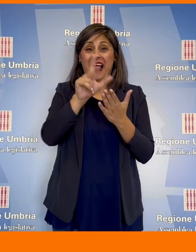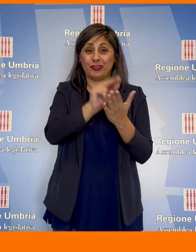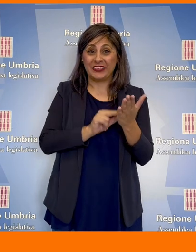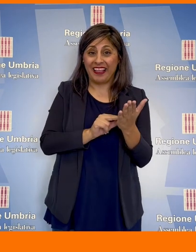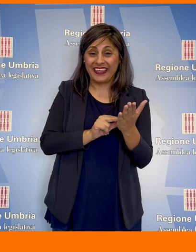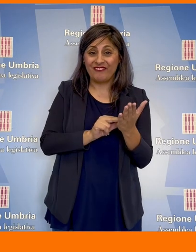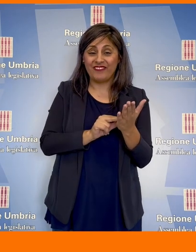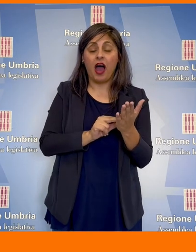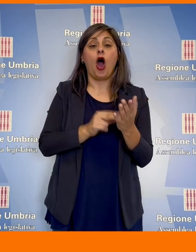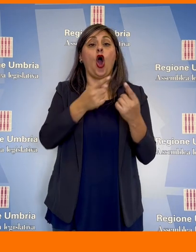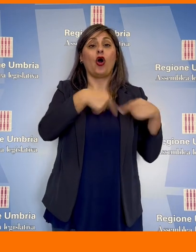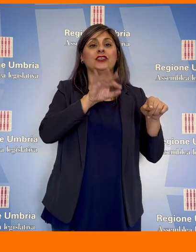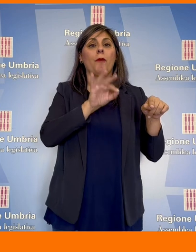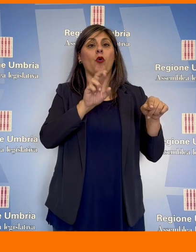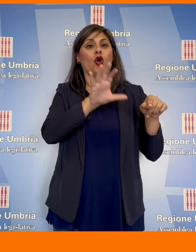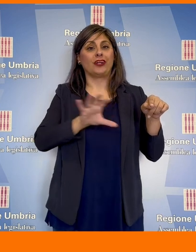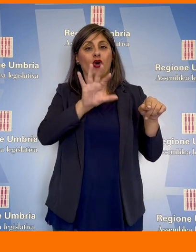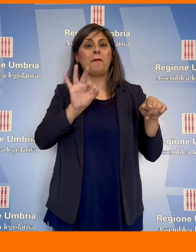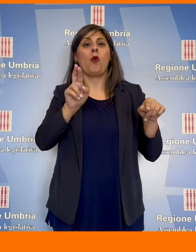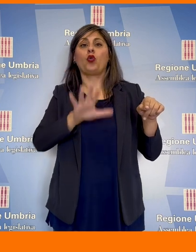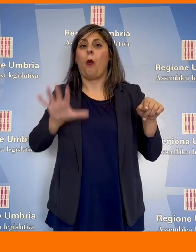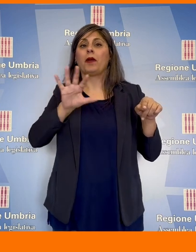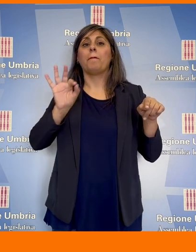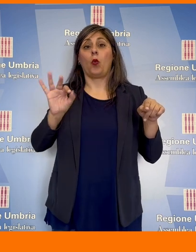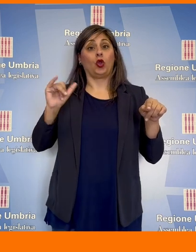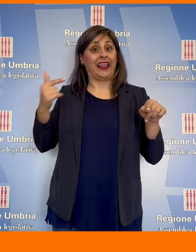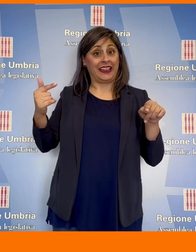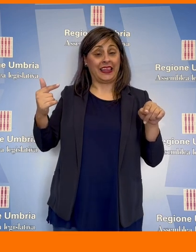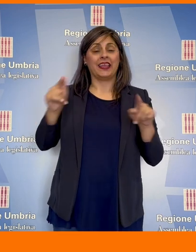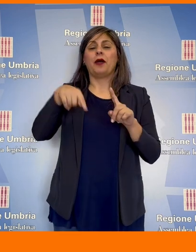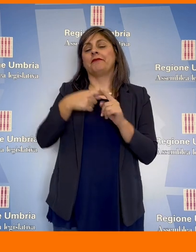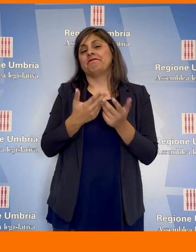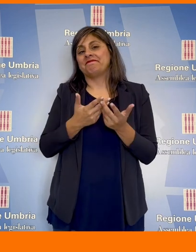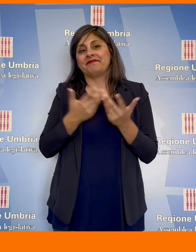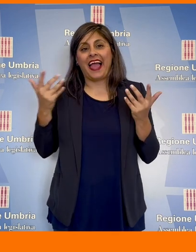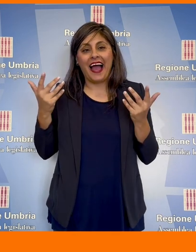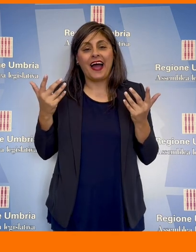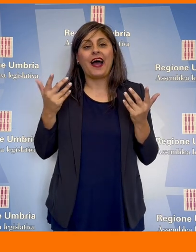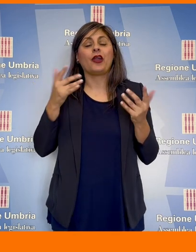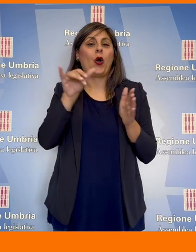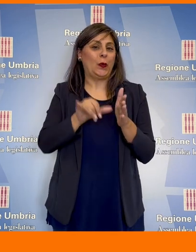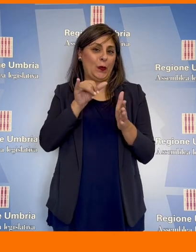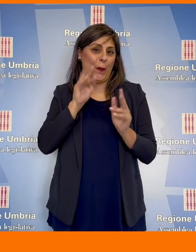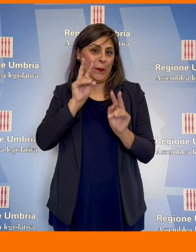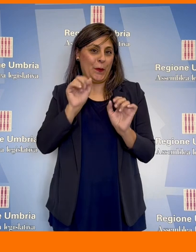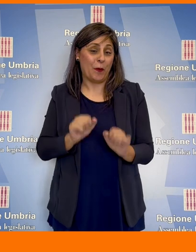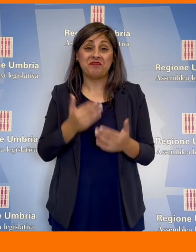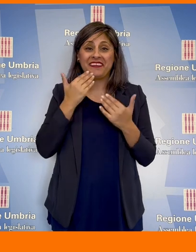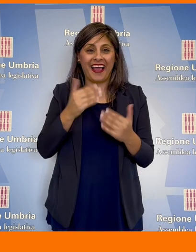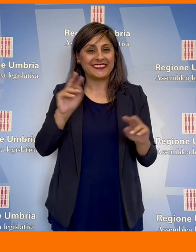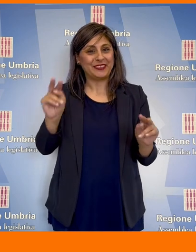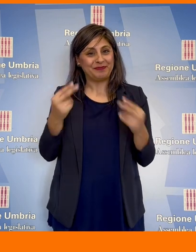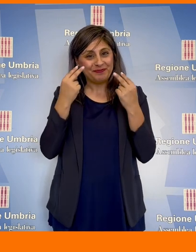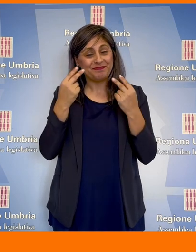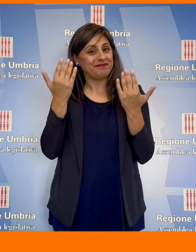legislativa consiglio.regione.umbria.it e naturalmente su YouTube. Grazie